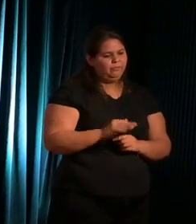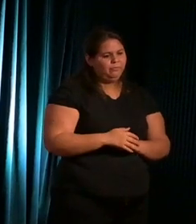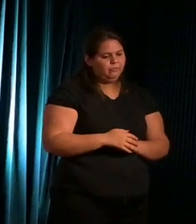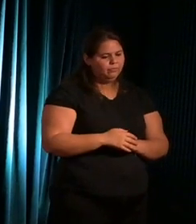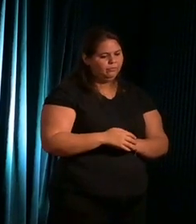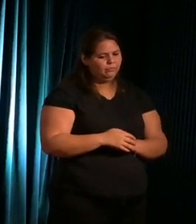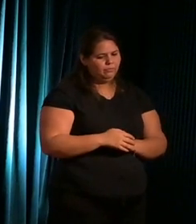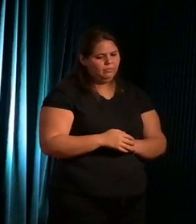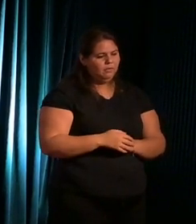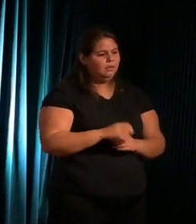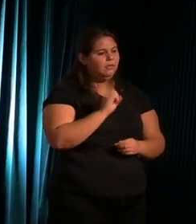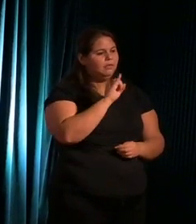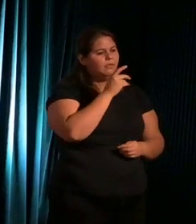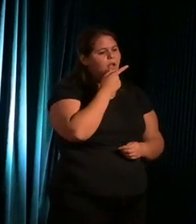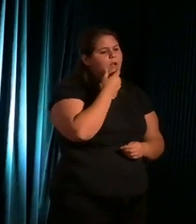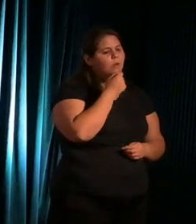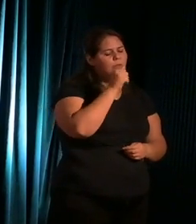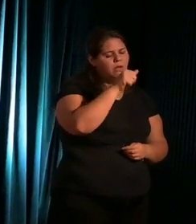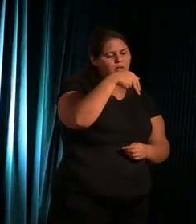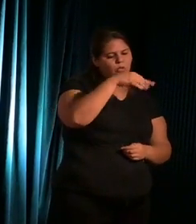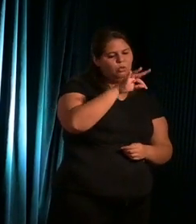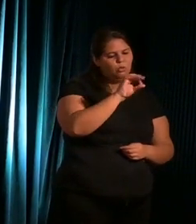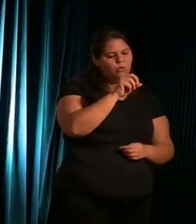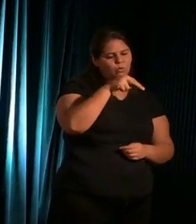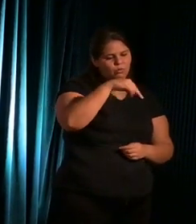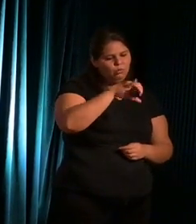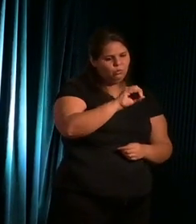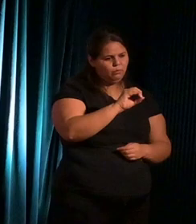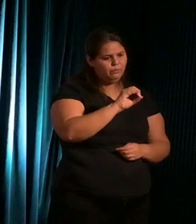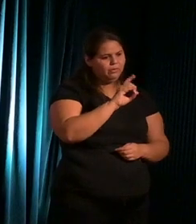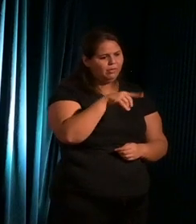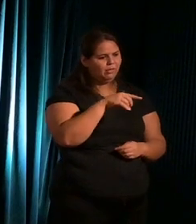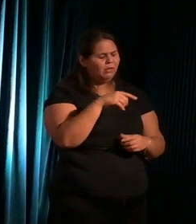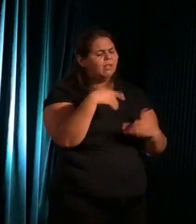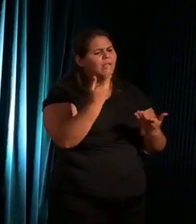Você falar, Antônio Bispo do Rosário, que imagem vem na cabeça de vocês?